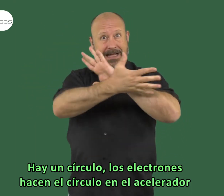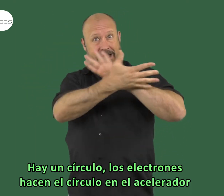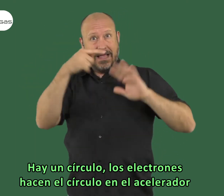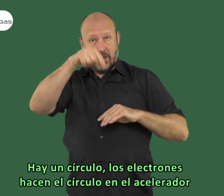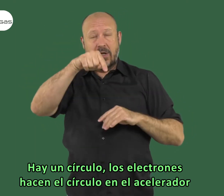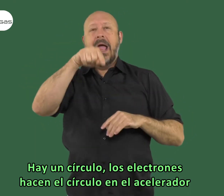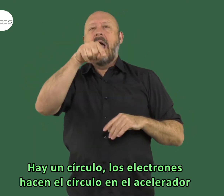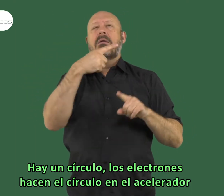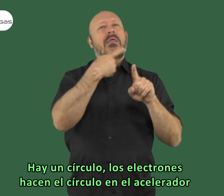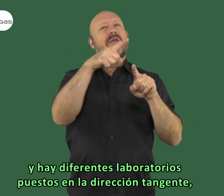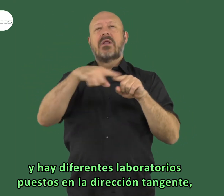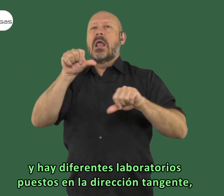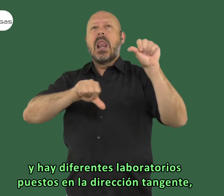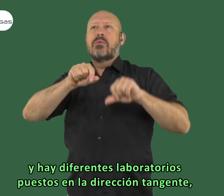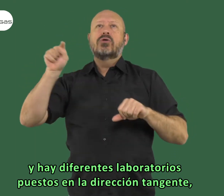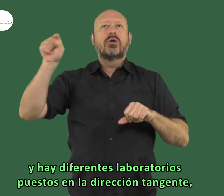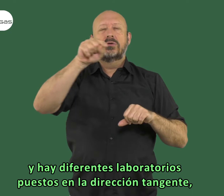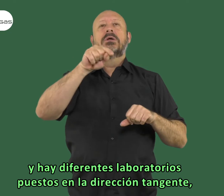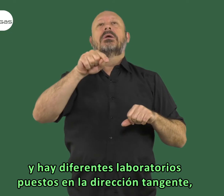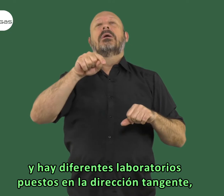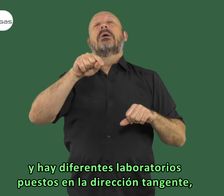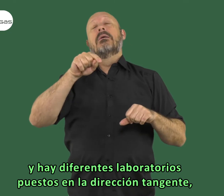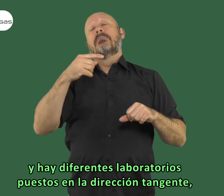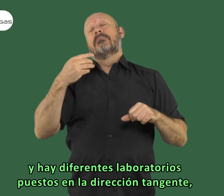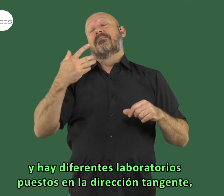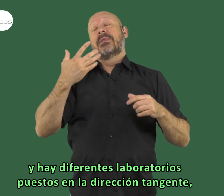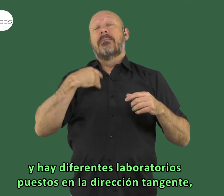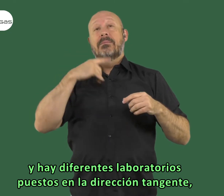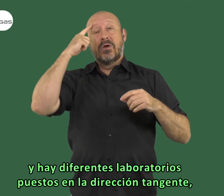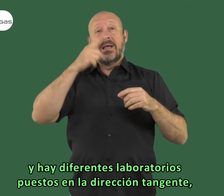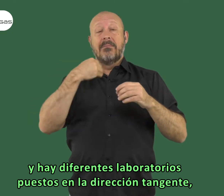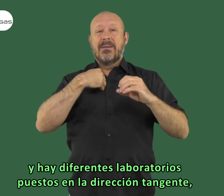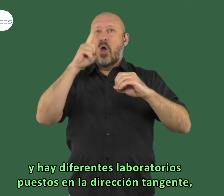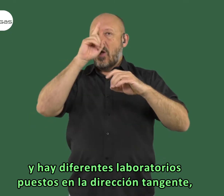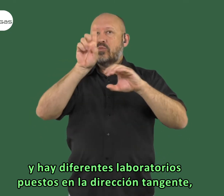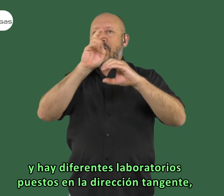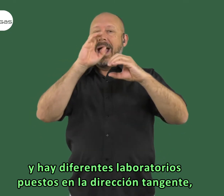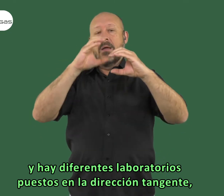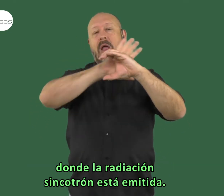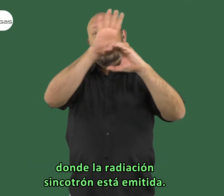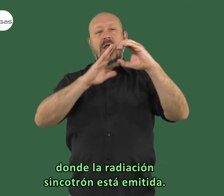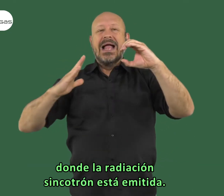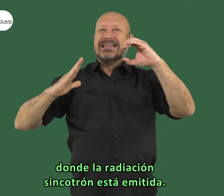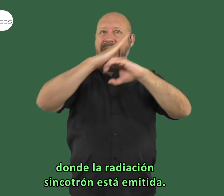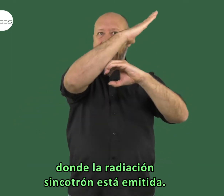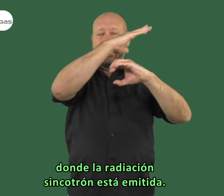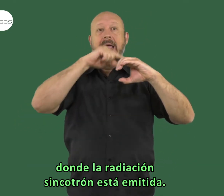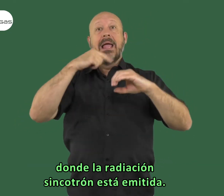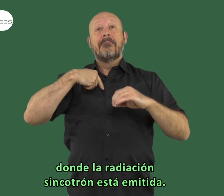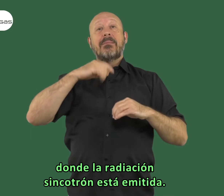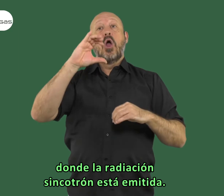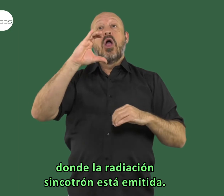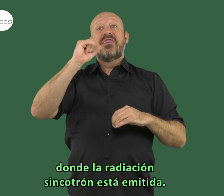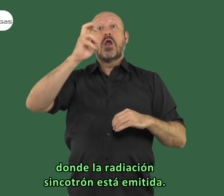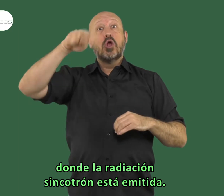en el acelerador y hay diferentes laboratorios puestos en la dirección tangente donde la